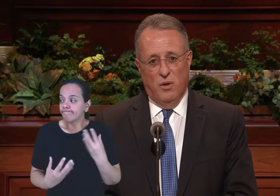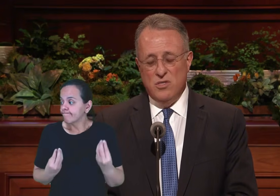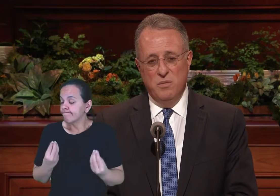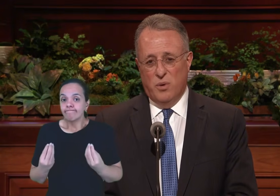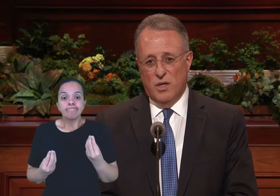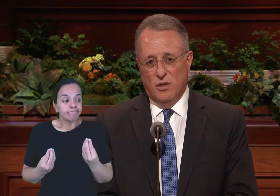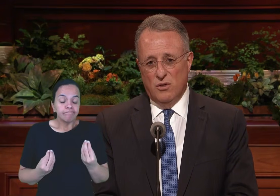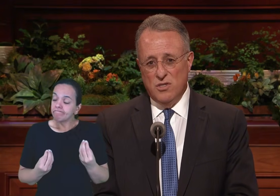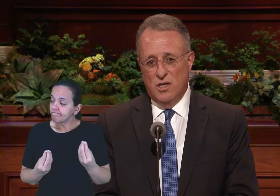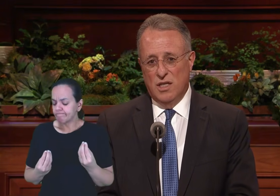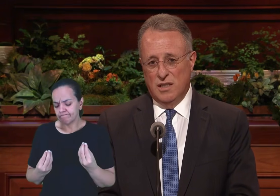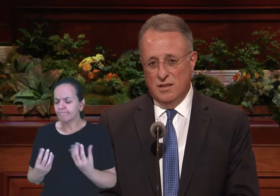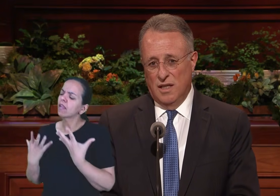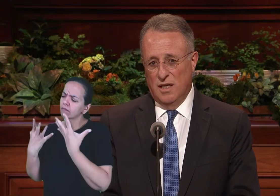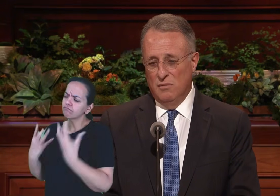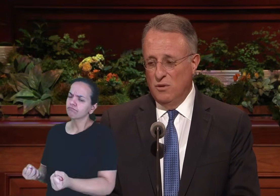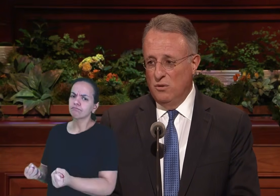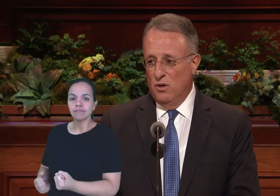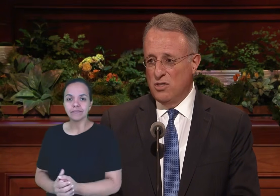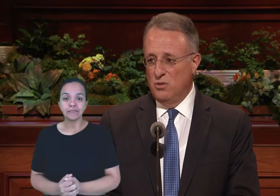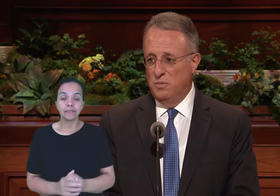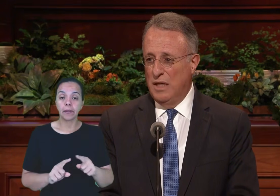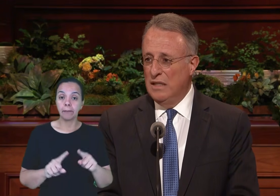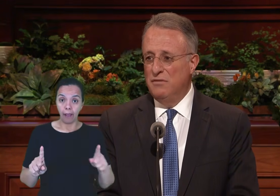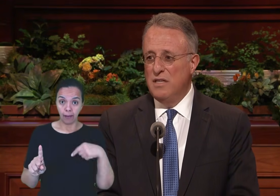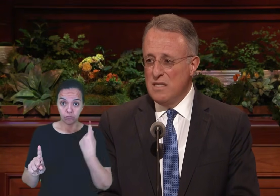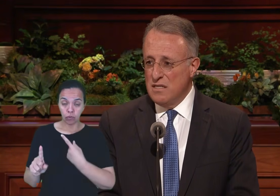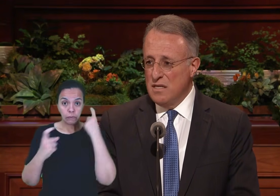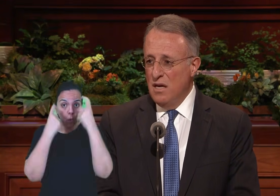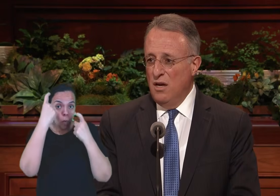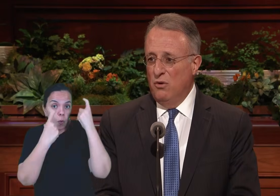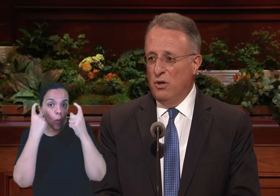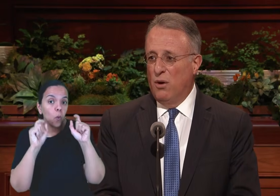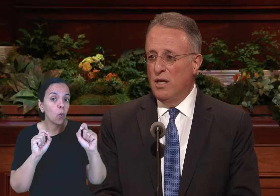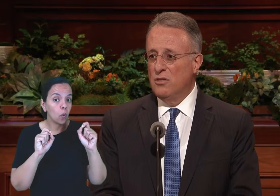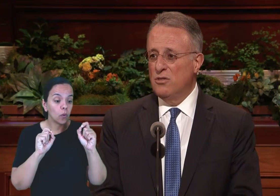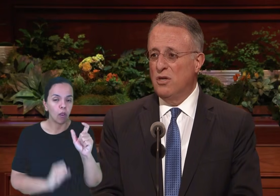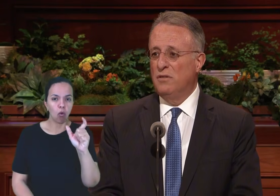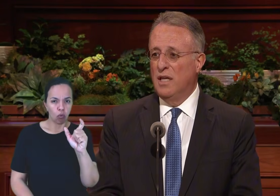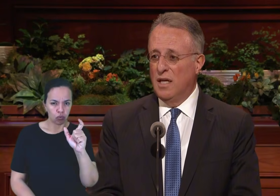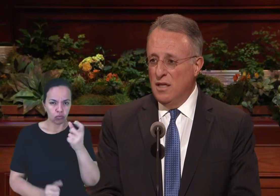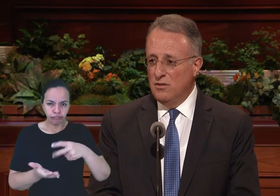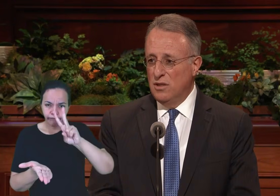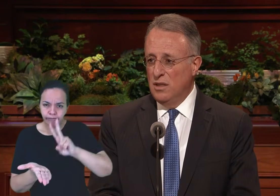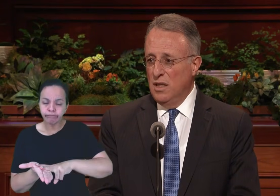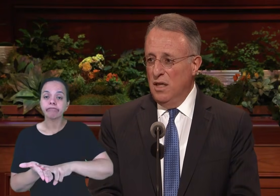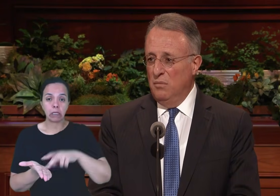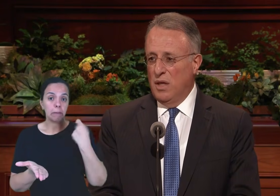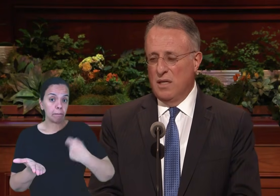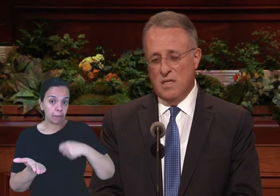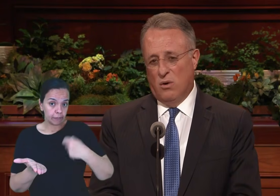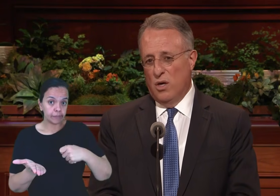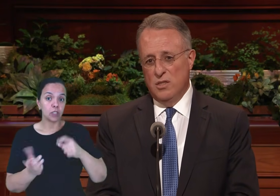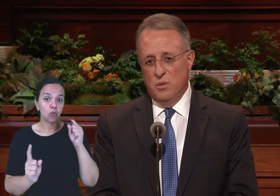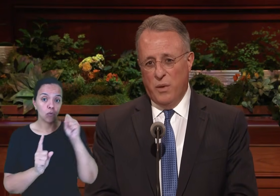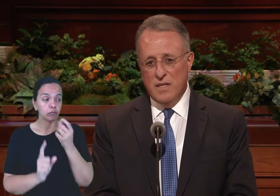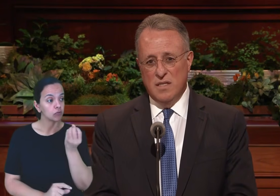despreparados e inadequados, aceitamos o chamado. Nossa maior preocupação naquela época era obter os vistos requeridos para servir